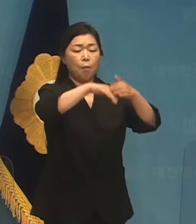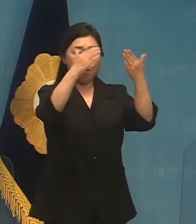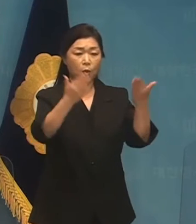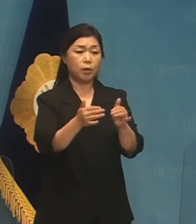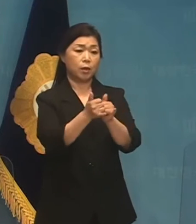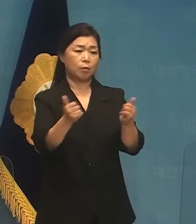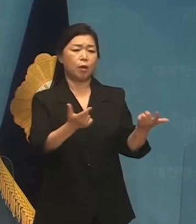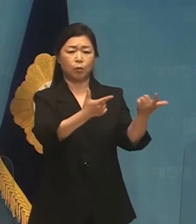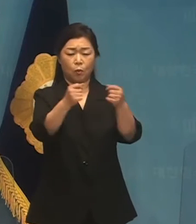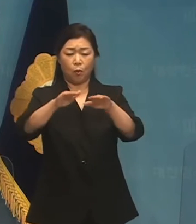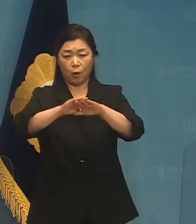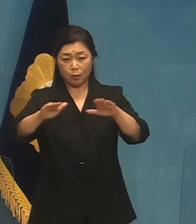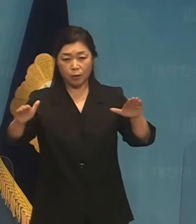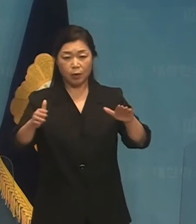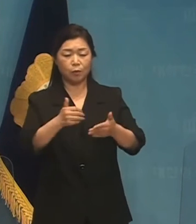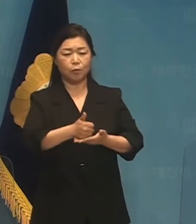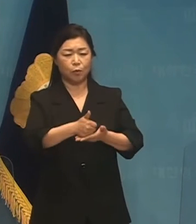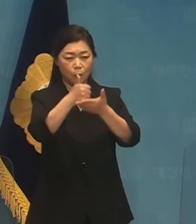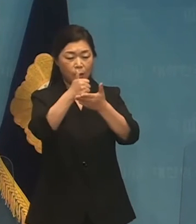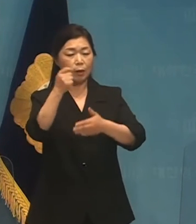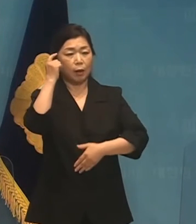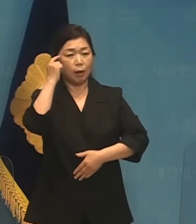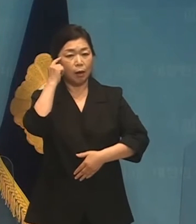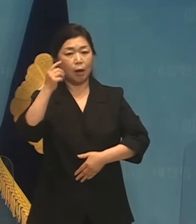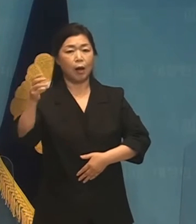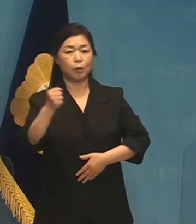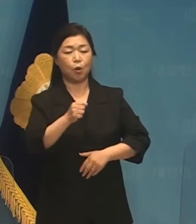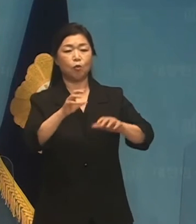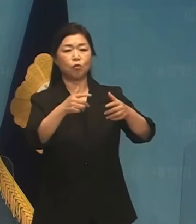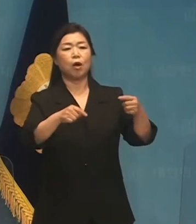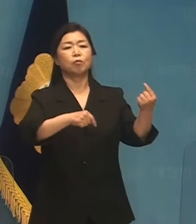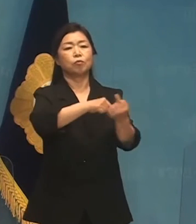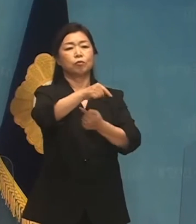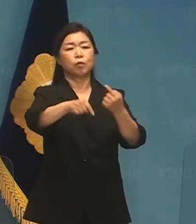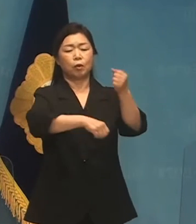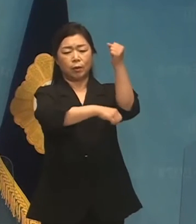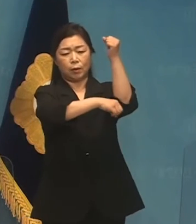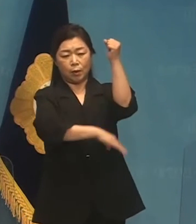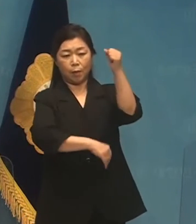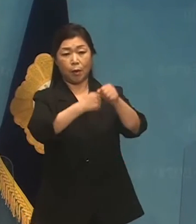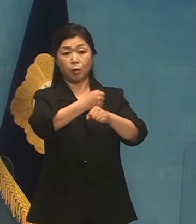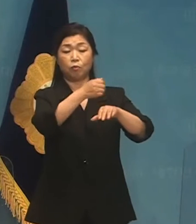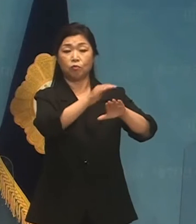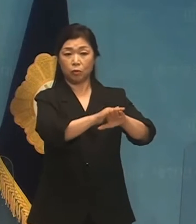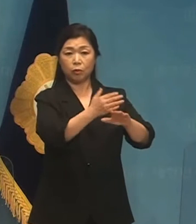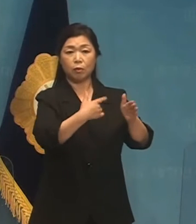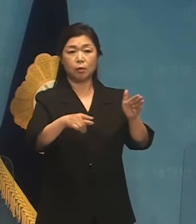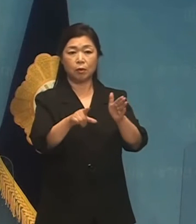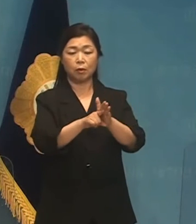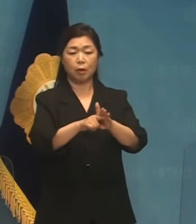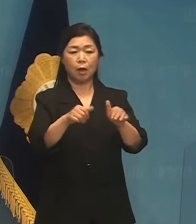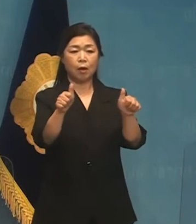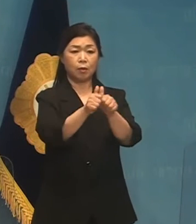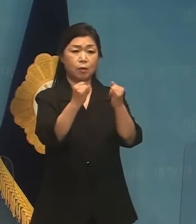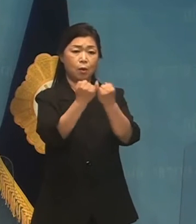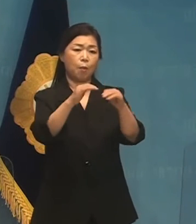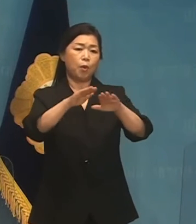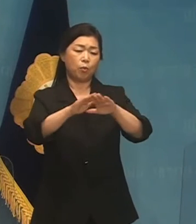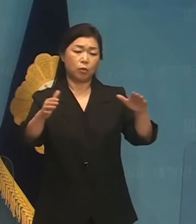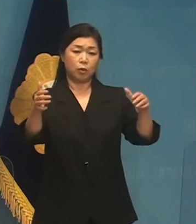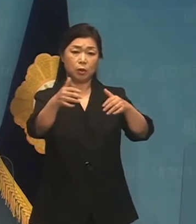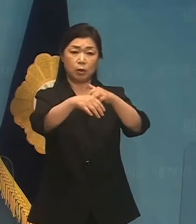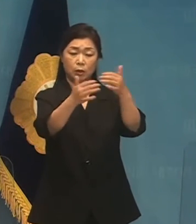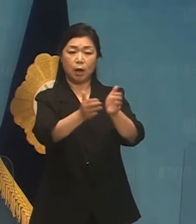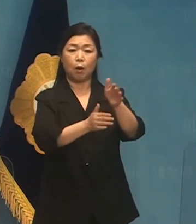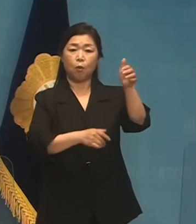이들이 평등하고 존엄하다는 생각을 국가의 우선관리로 확고히 하기 위해서 성평등부